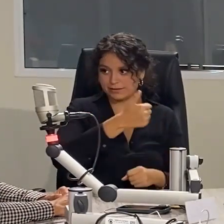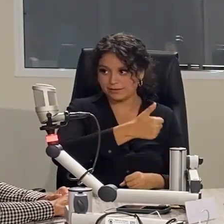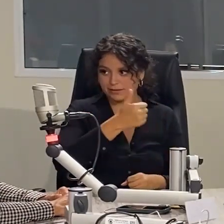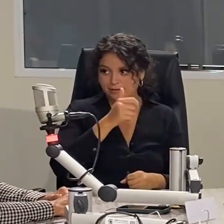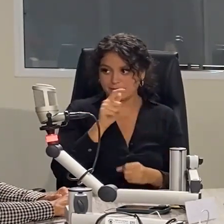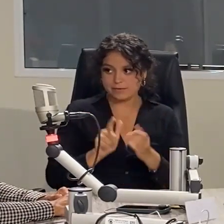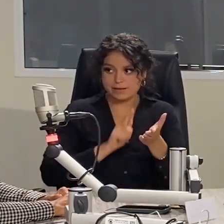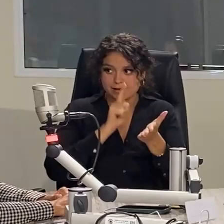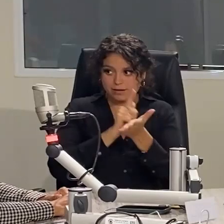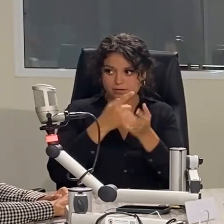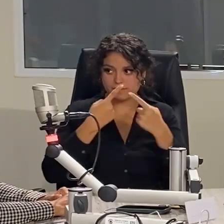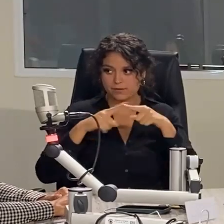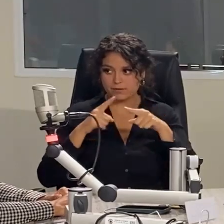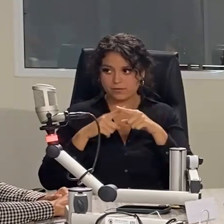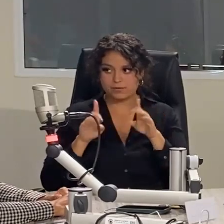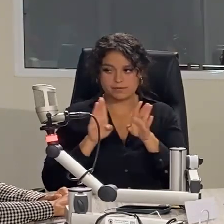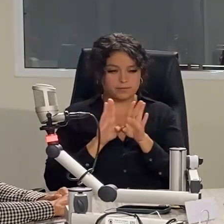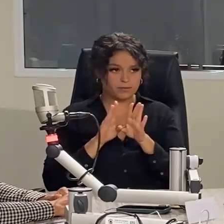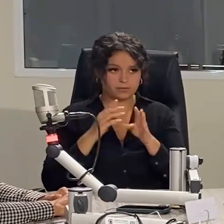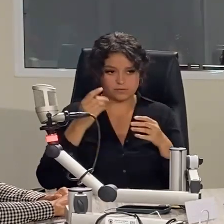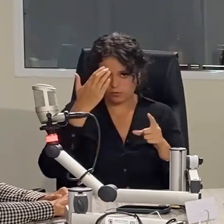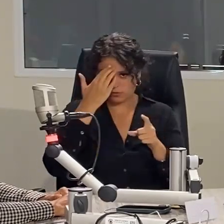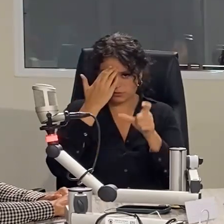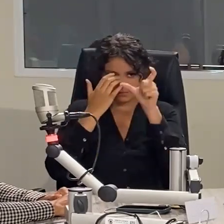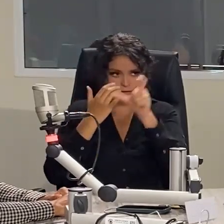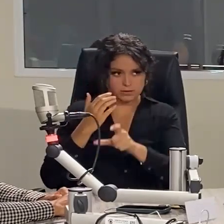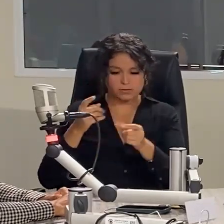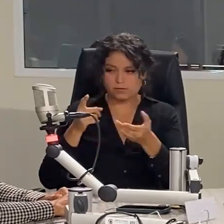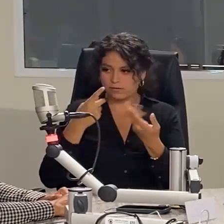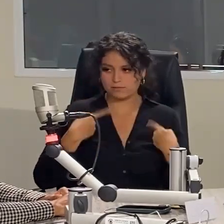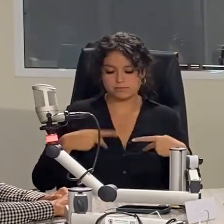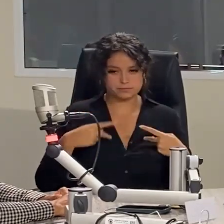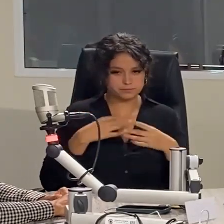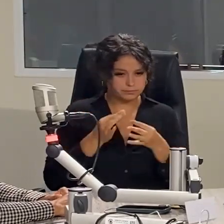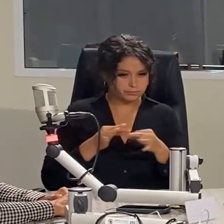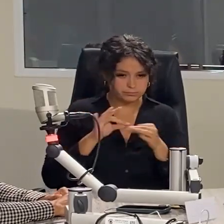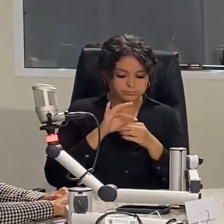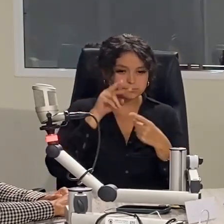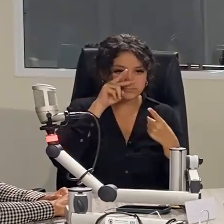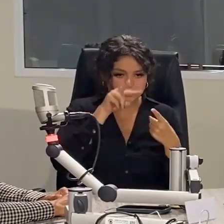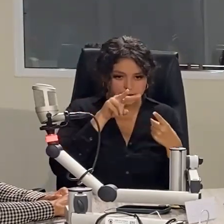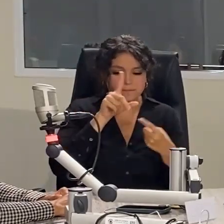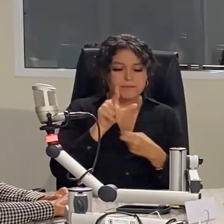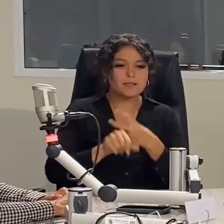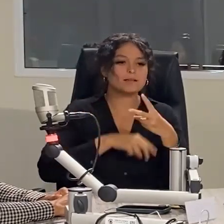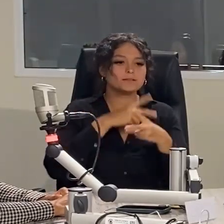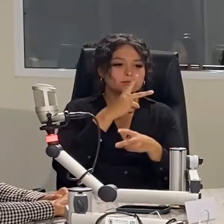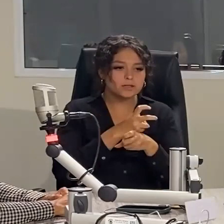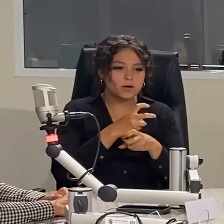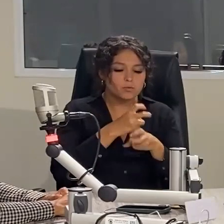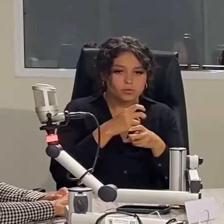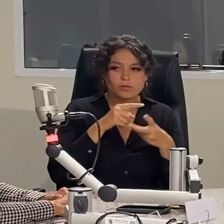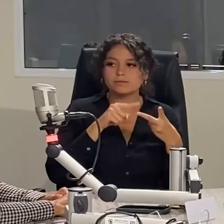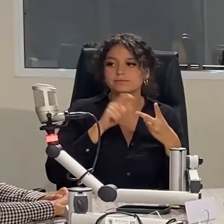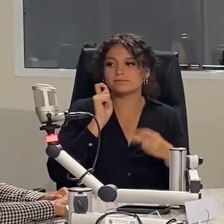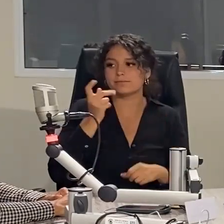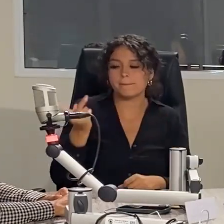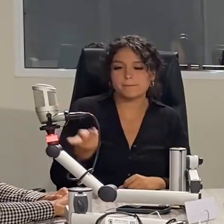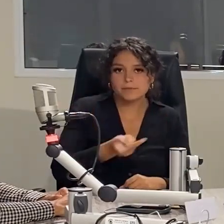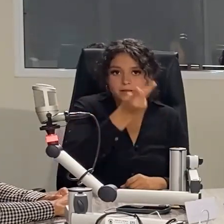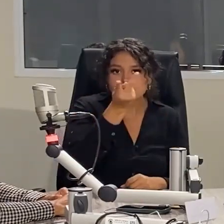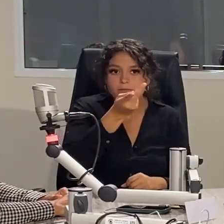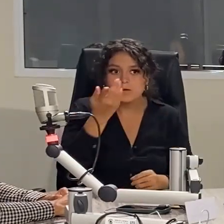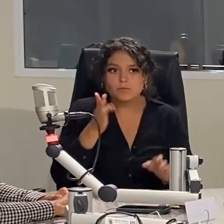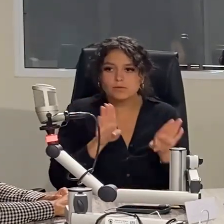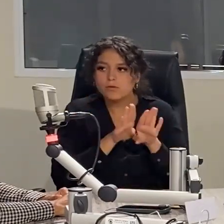el que se tenga el conocimiento, primero, es lo primero, ¿no?, para poder accionar. Y